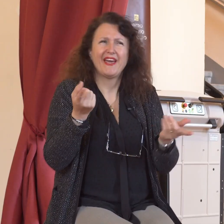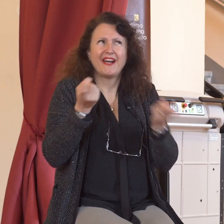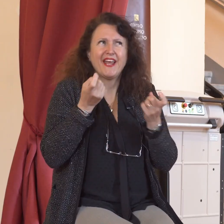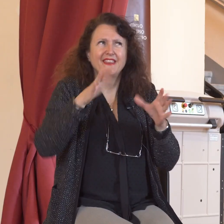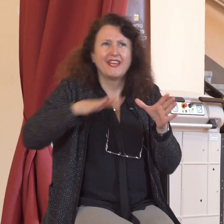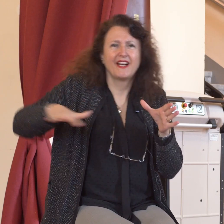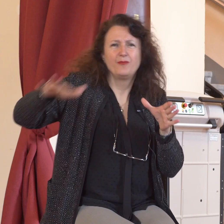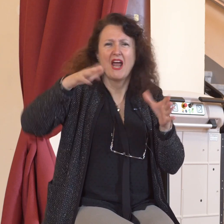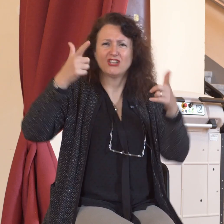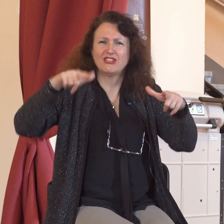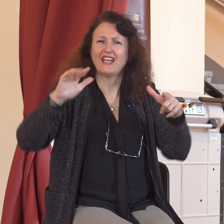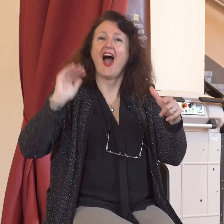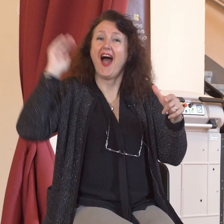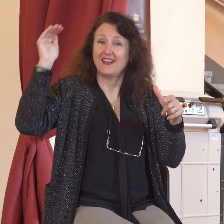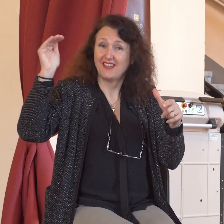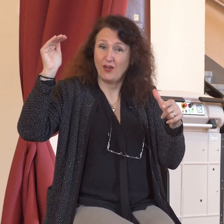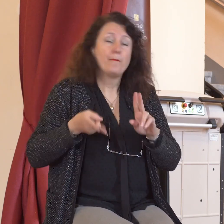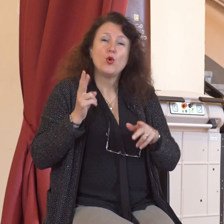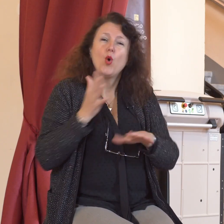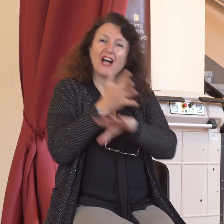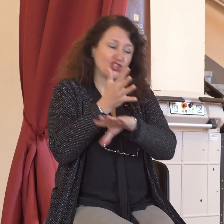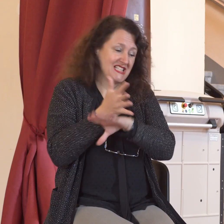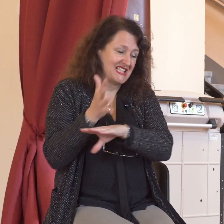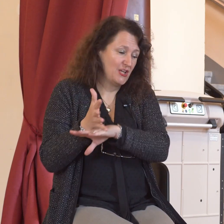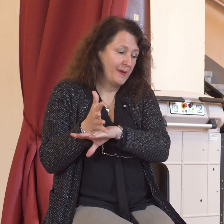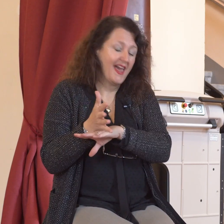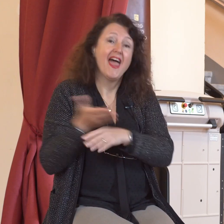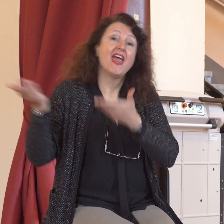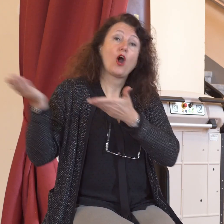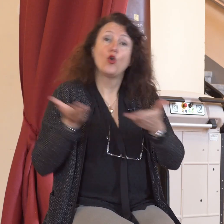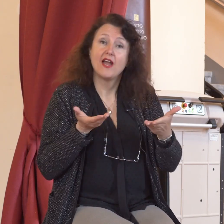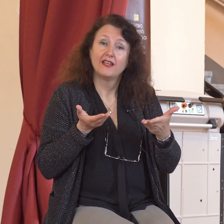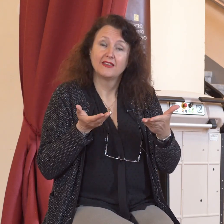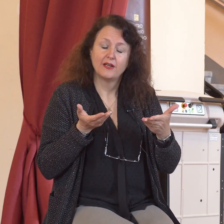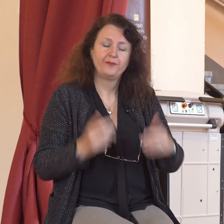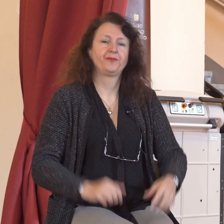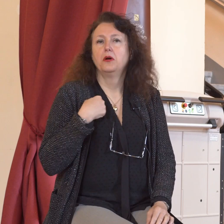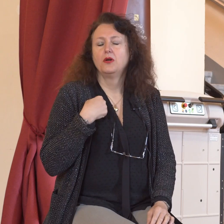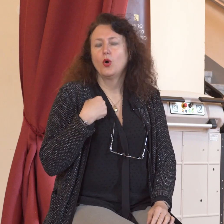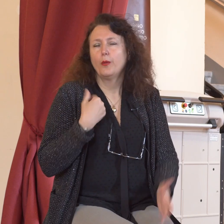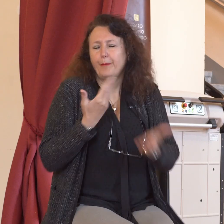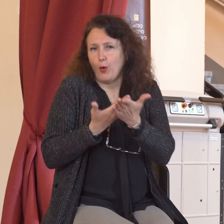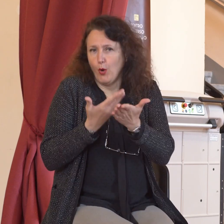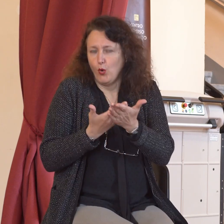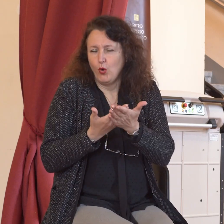per rendere la città alta più accessibile e accogliente? Io